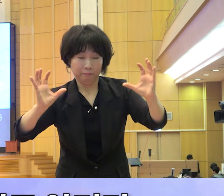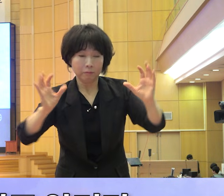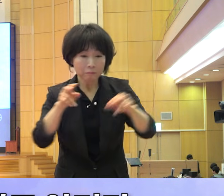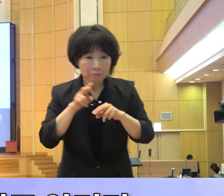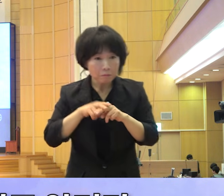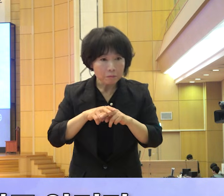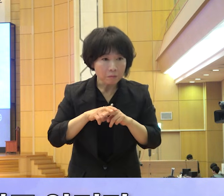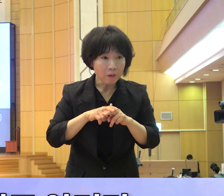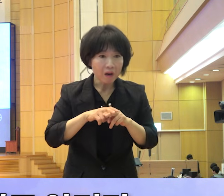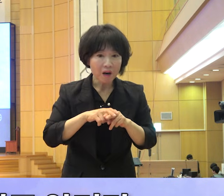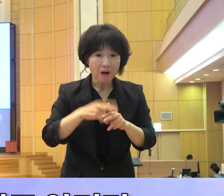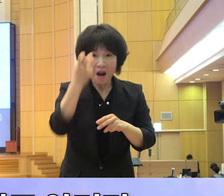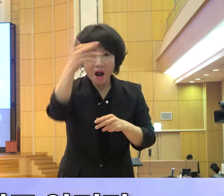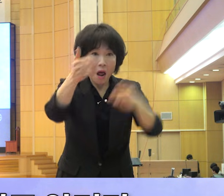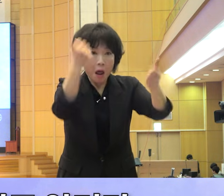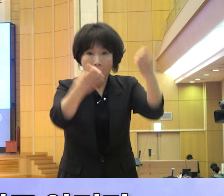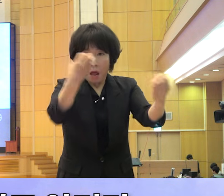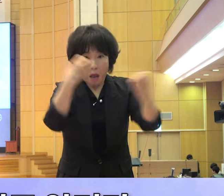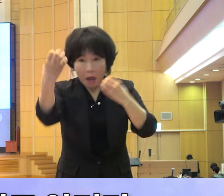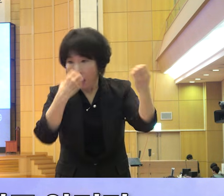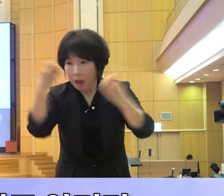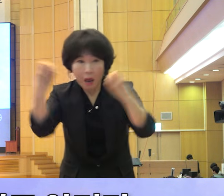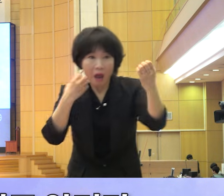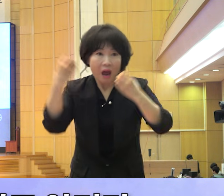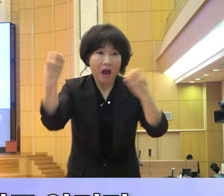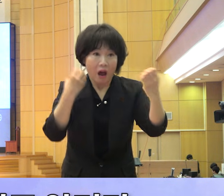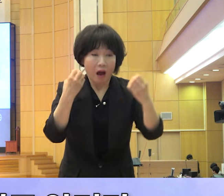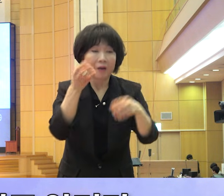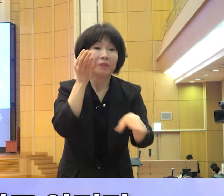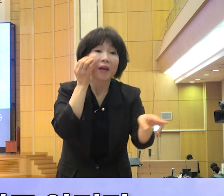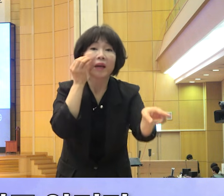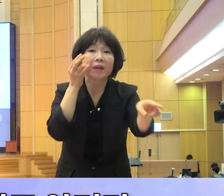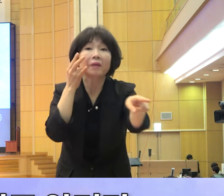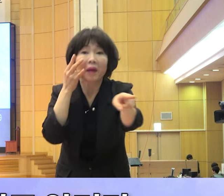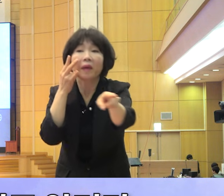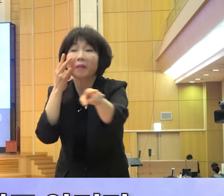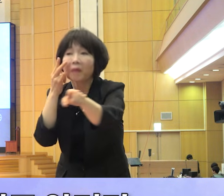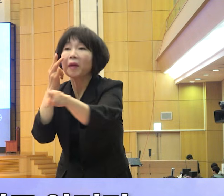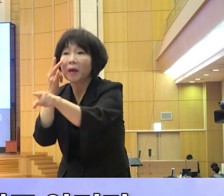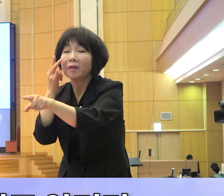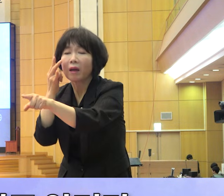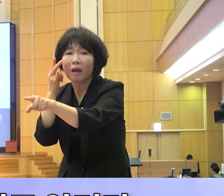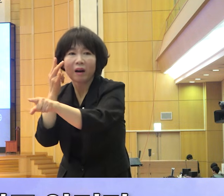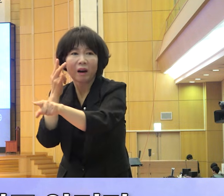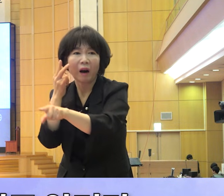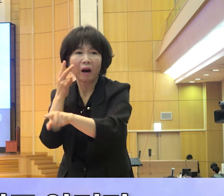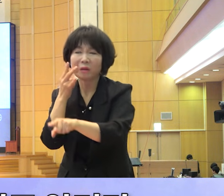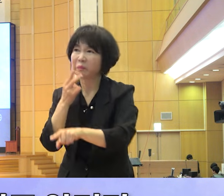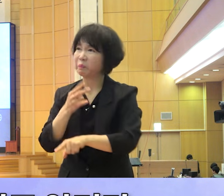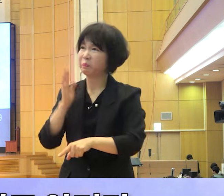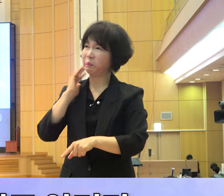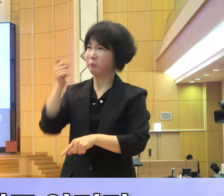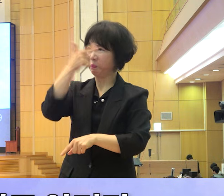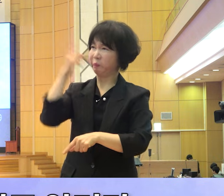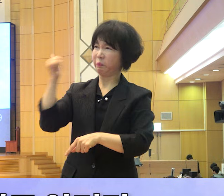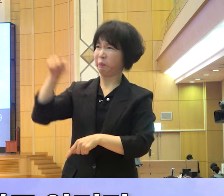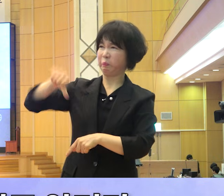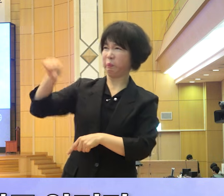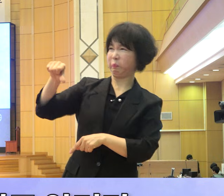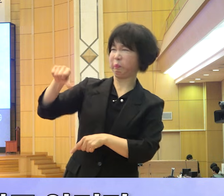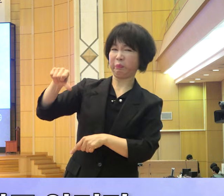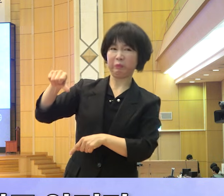보는데, 그렇게 했다가 오히려 안 하게만 못했어요. 그래서 뭐 잠깐 말 많이 해가지고